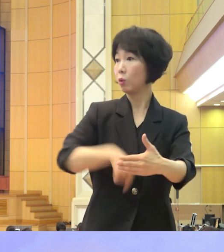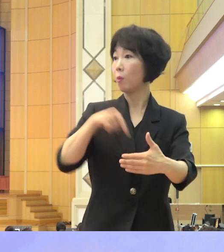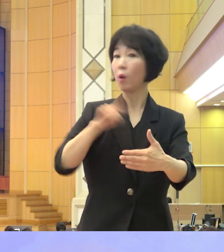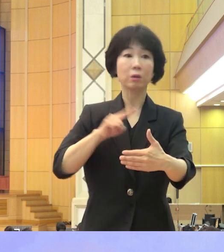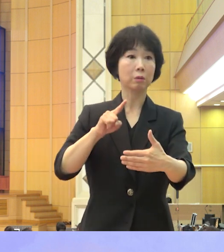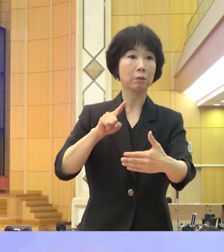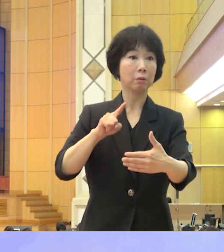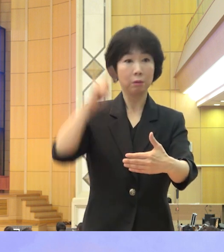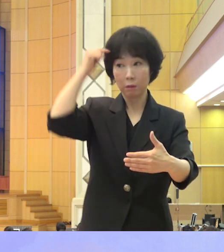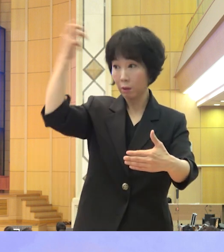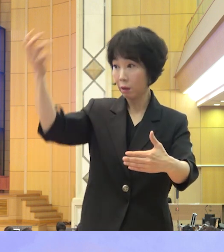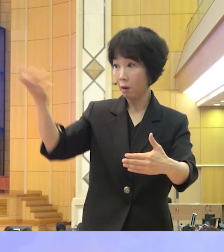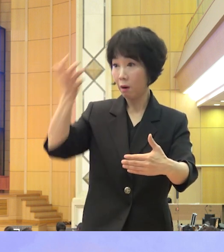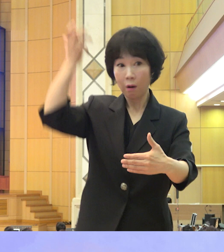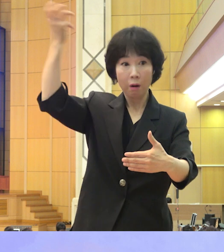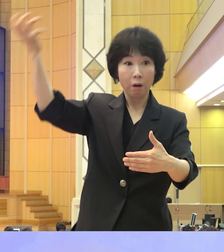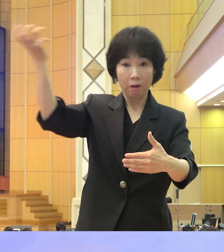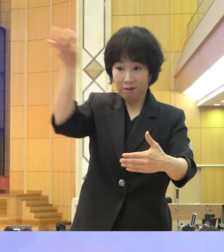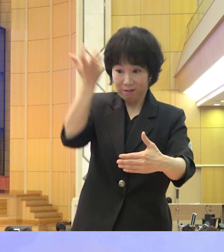사는 겁니다.